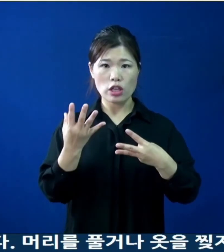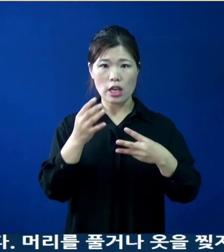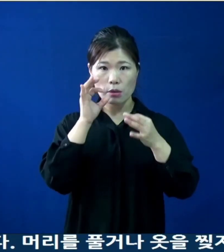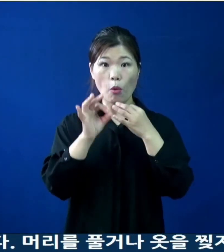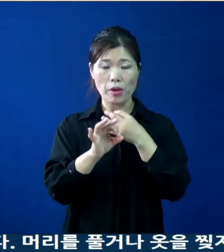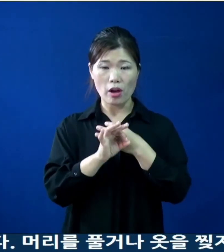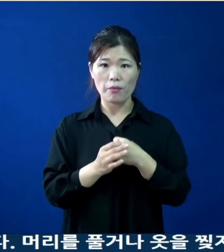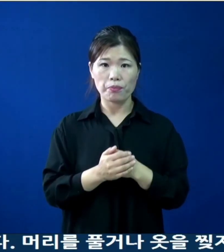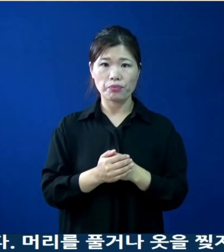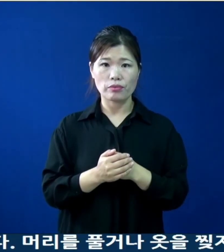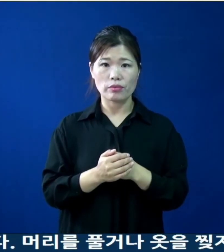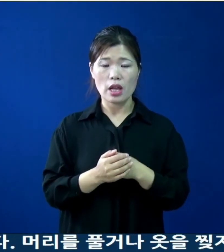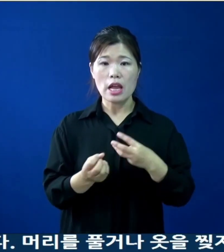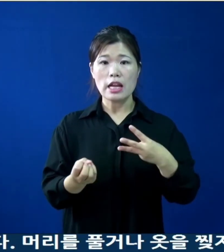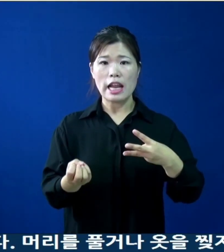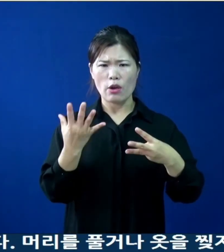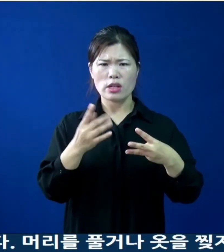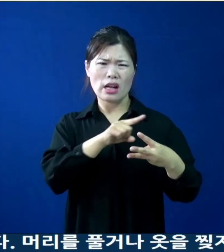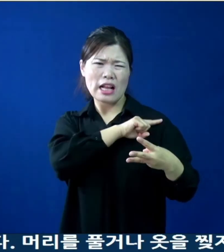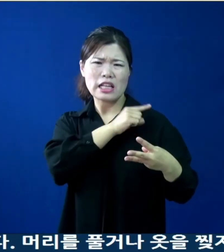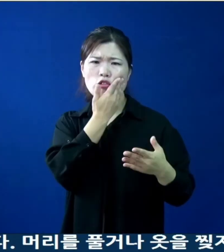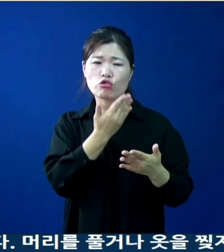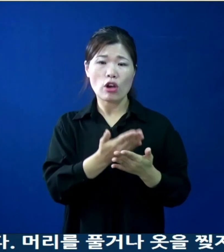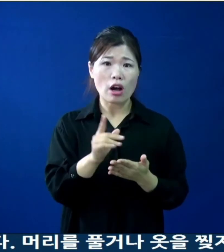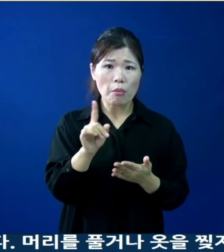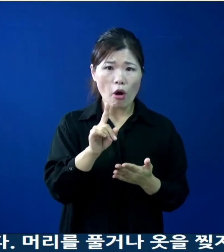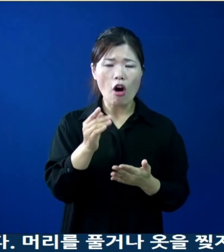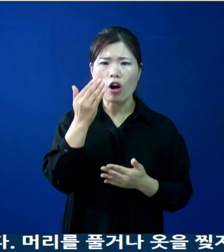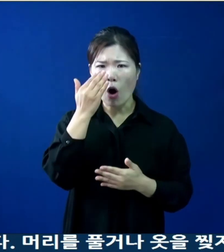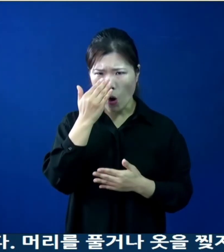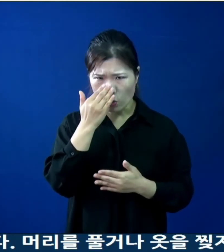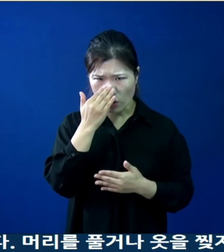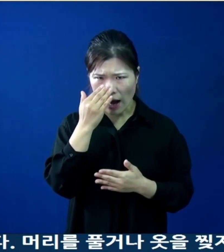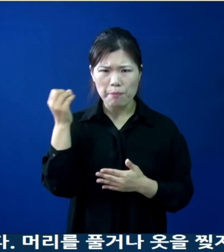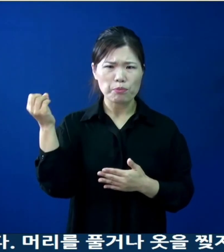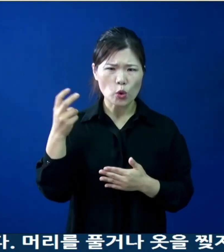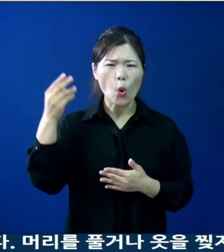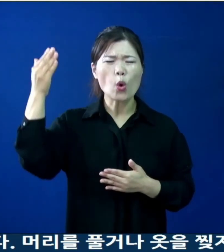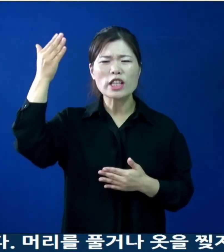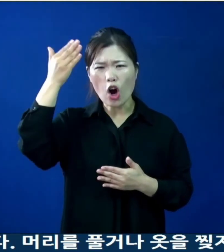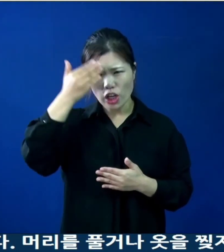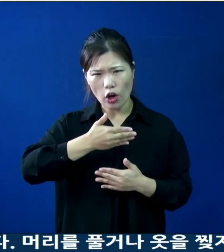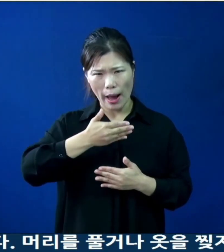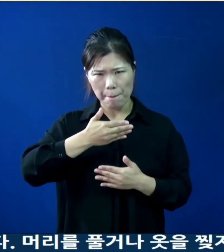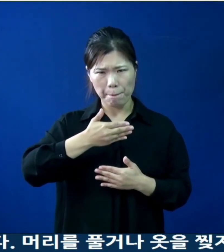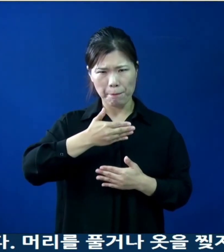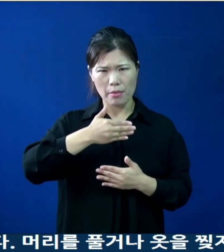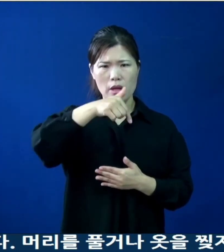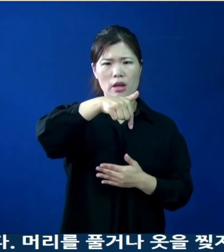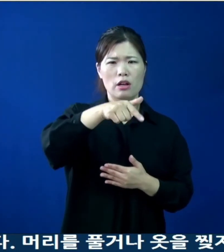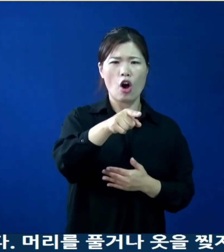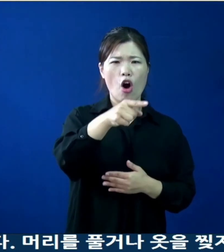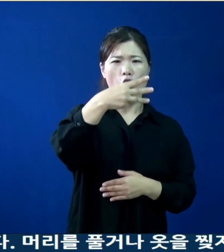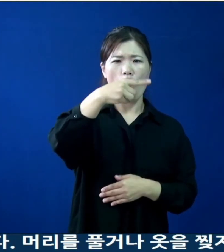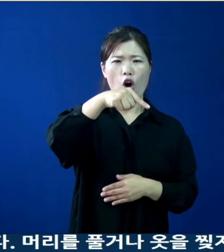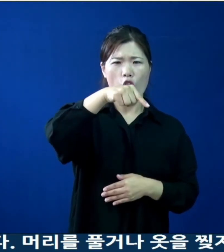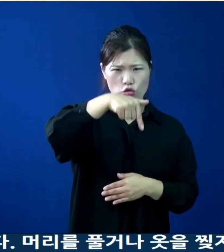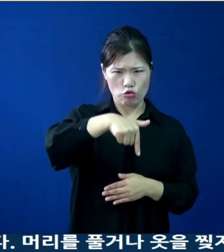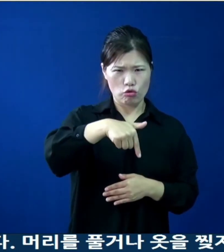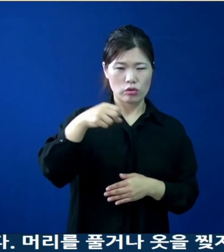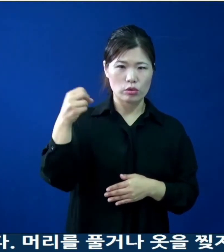되겠지만 레위기에서 가장 중요시 여기는 것은 거룩함과 정결함입니다. 거룩과 정결은 질서가 유지되고 있는